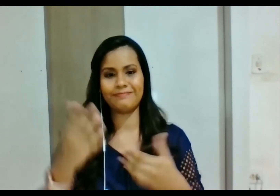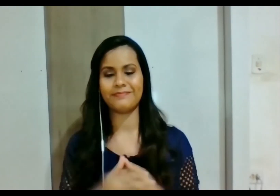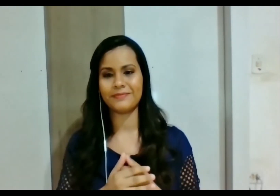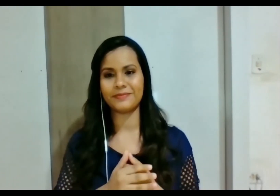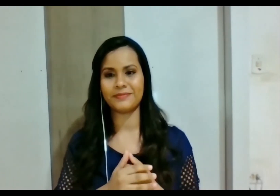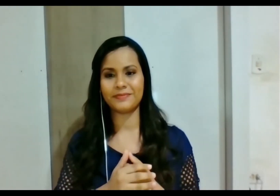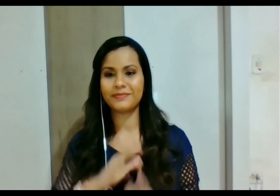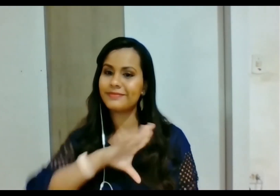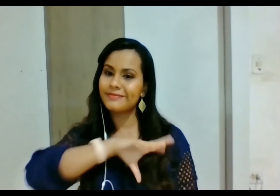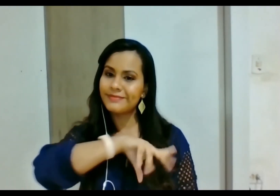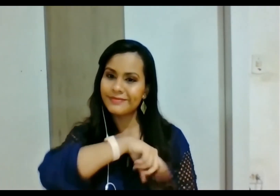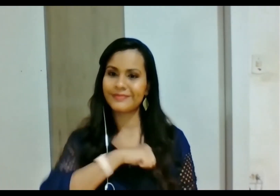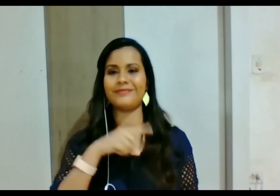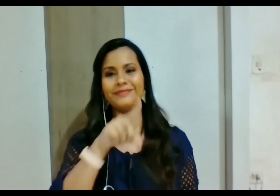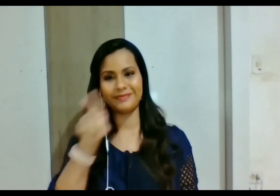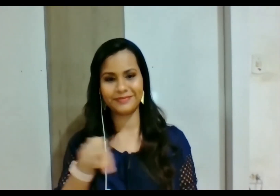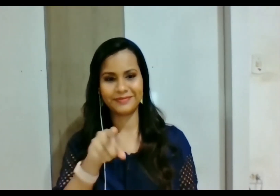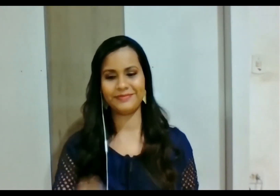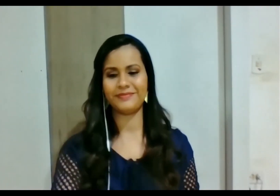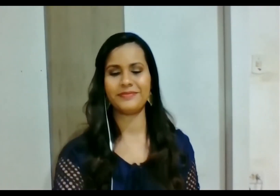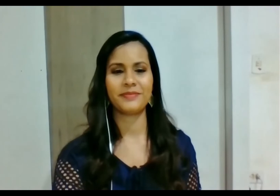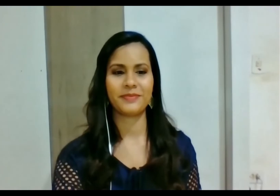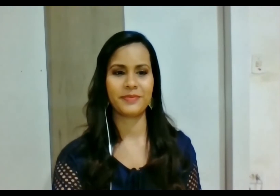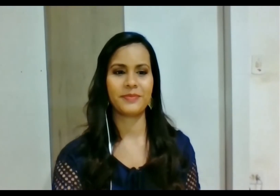Então, muito obrigada. Eu amo muito vocês.